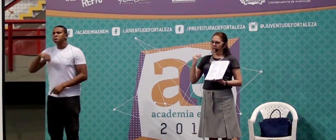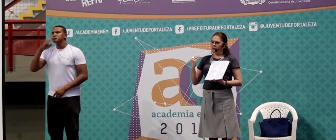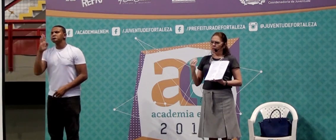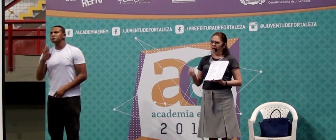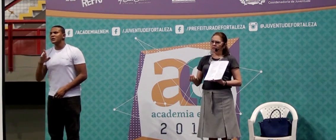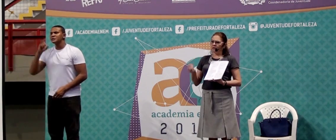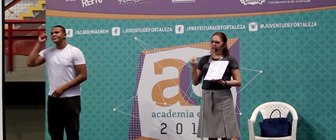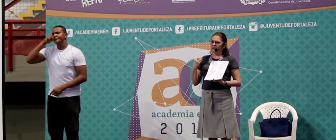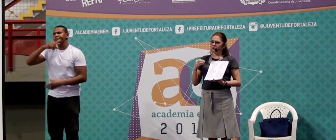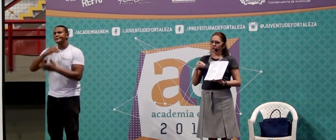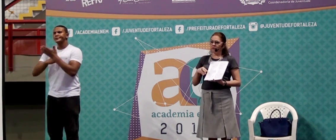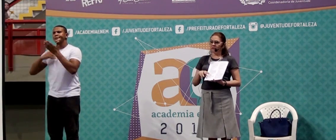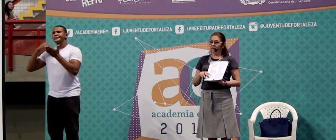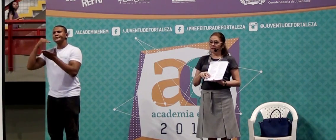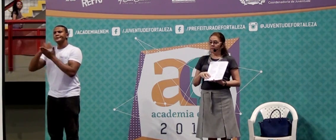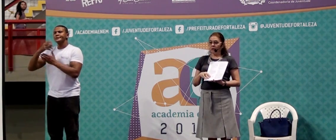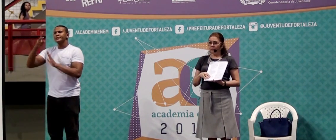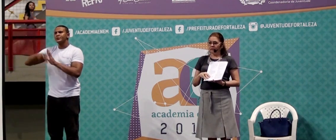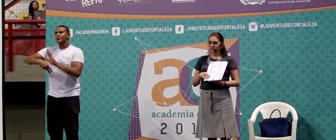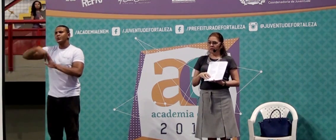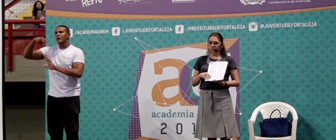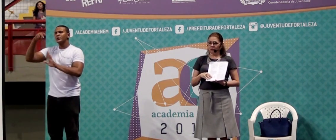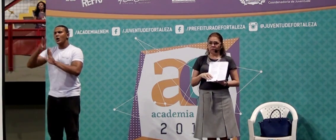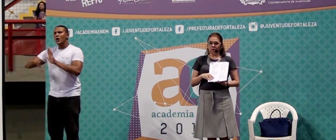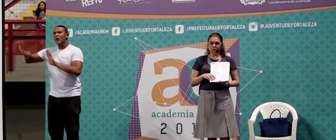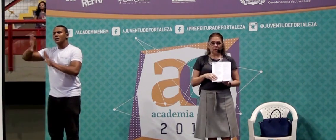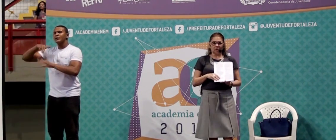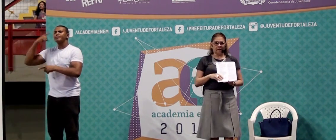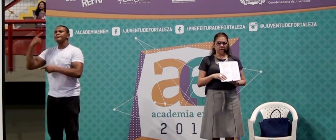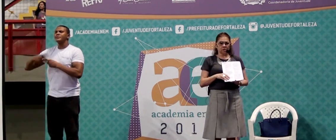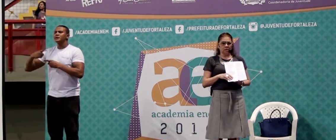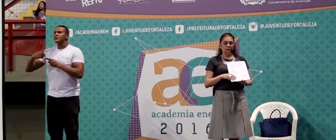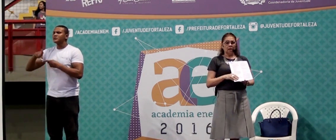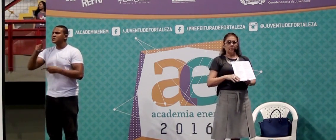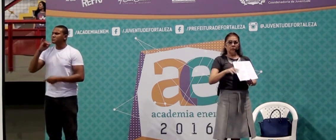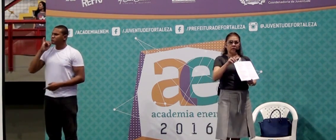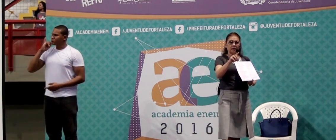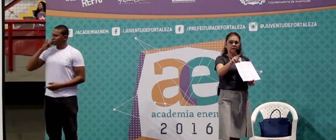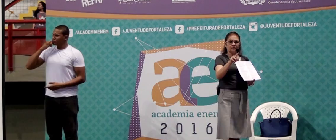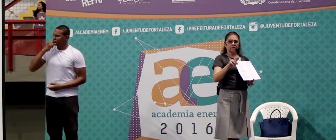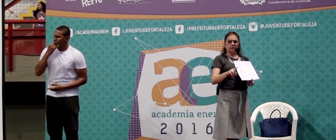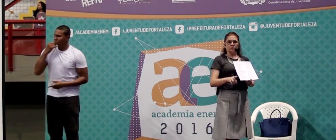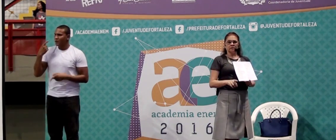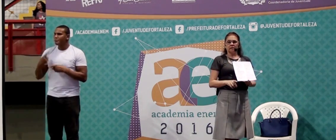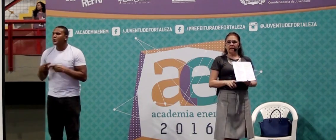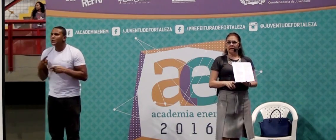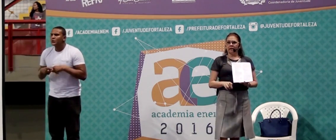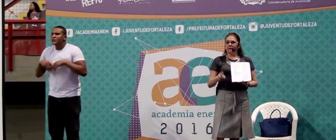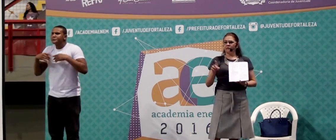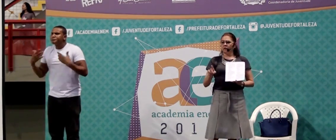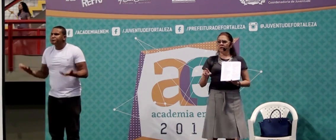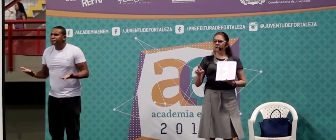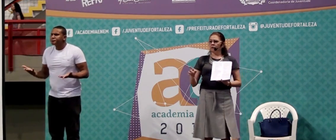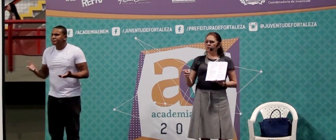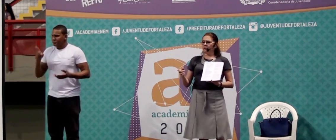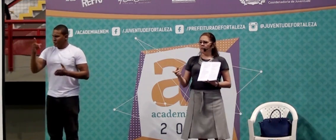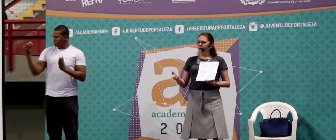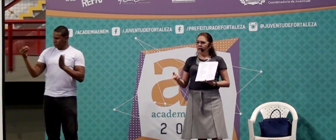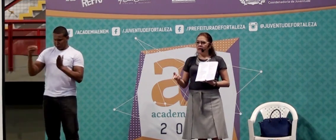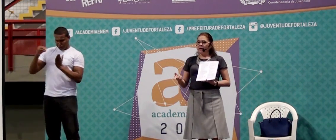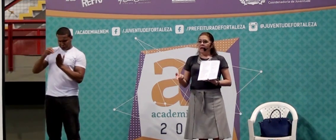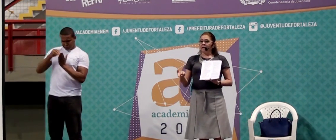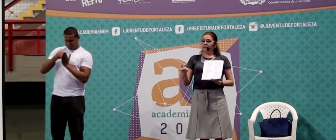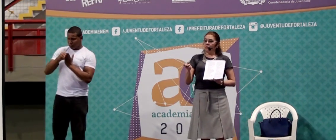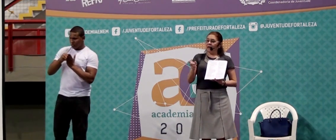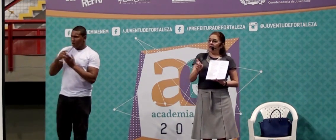mais acentuado nas regiões mais pobres, norte e nordeste. E por que você considera que a violência contra a